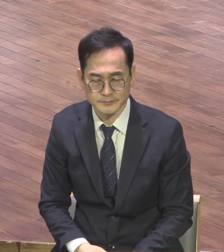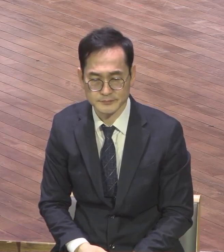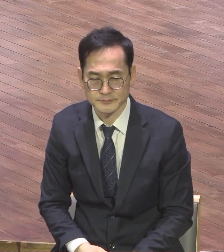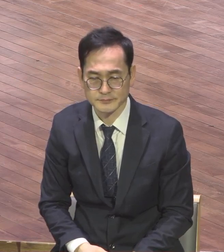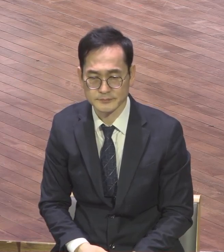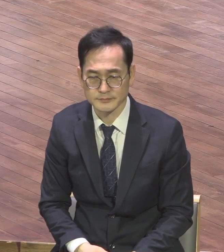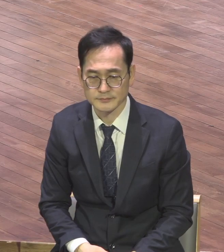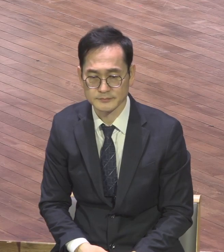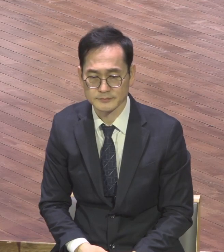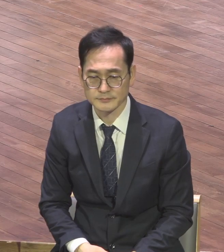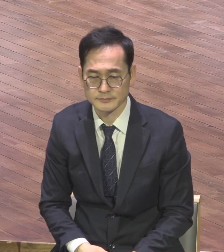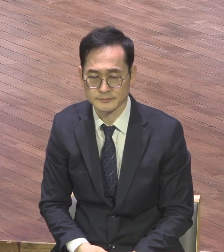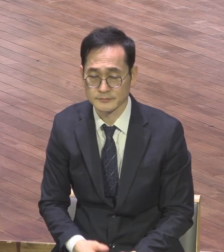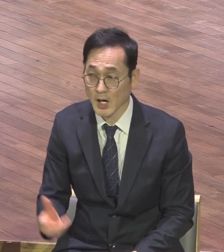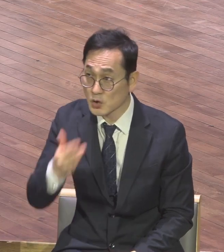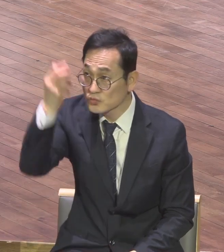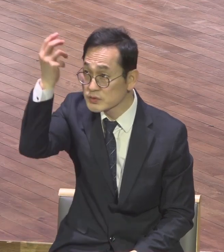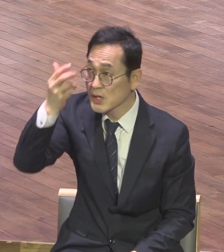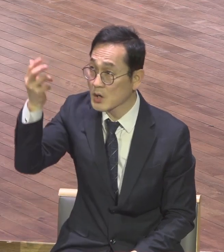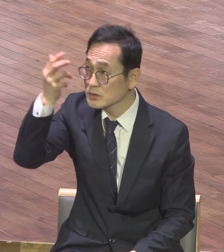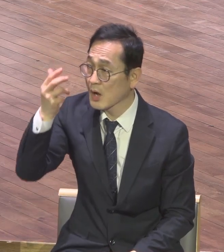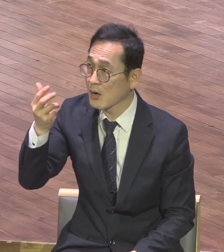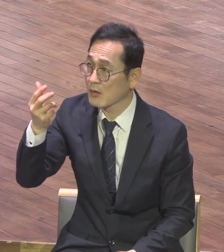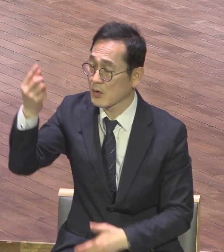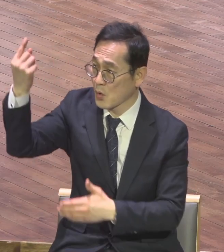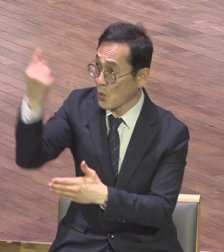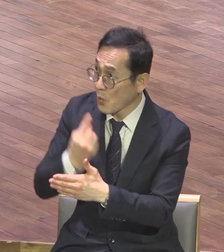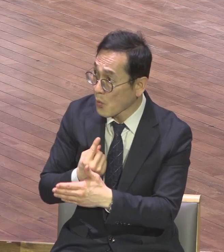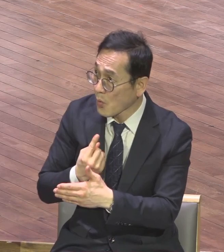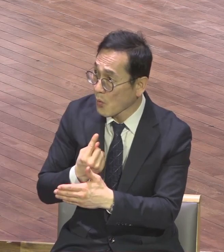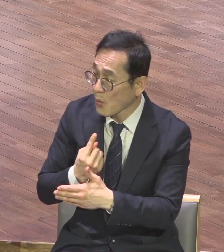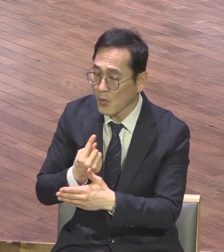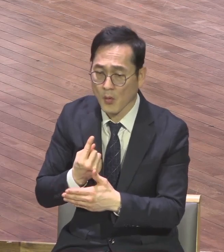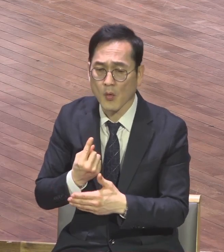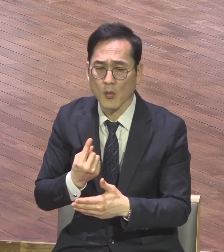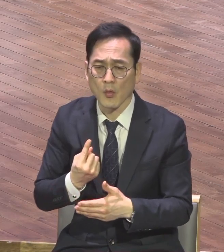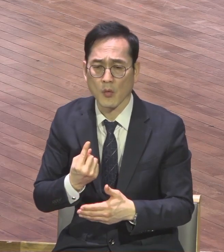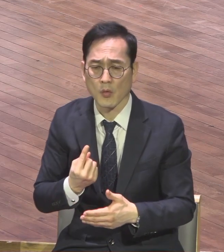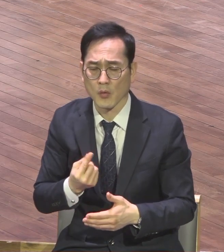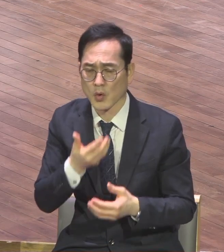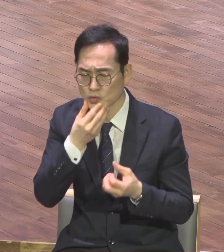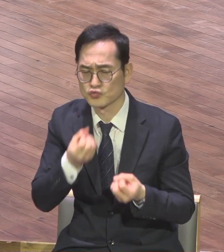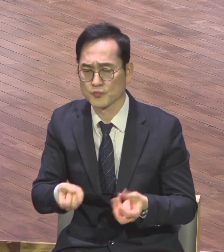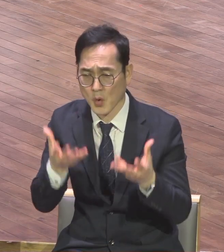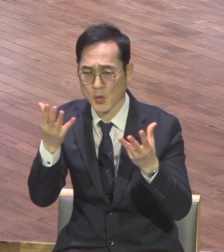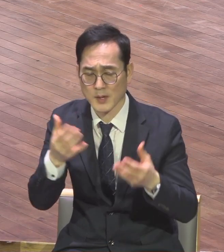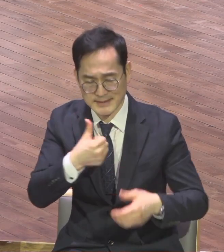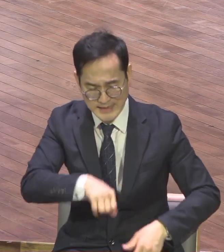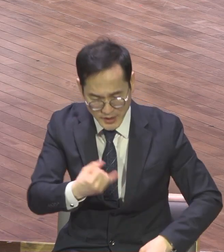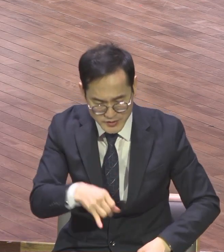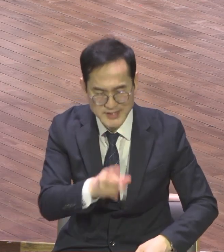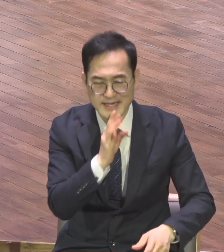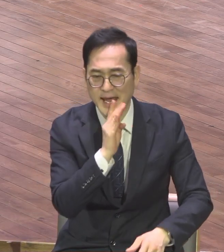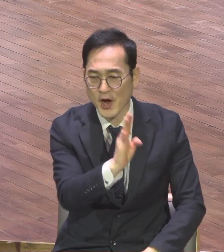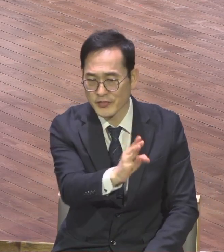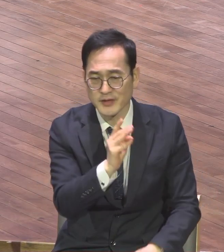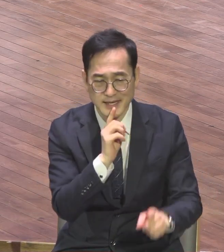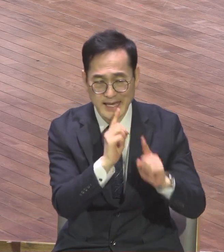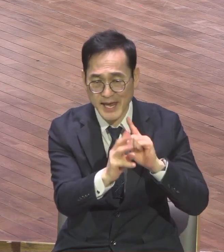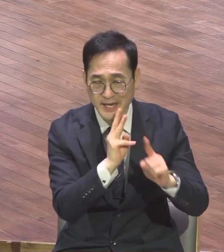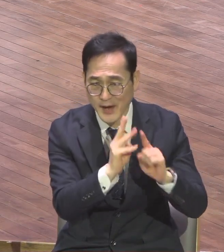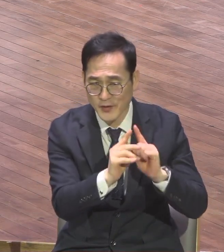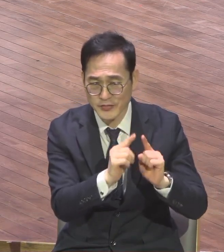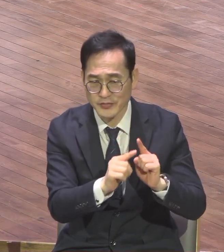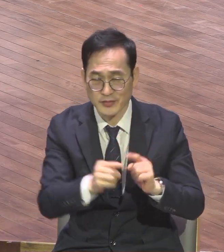세대가 누리는 성령의 축복을 전합니다. 너희의 자녀들은 예언할 것이요 너희의 젊은이들은 환상을 보고